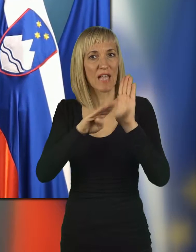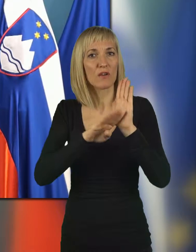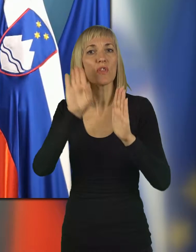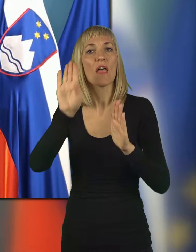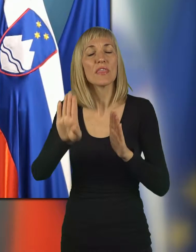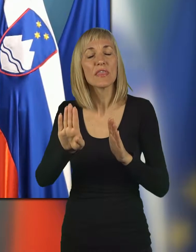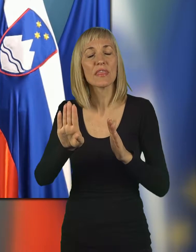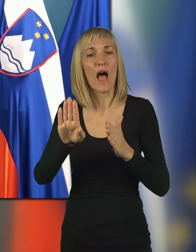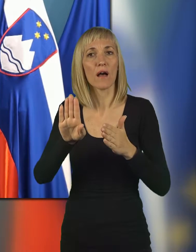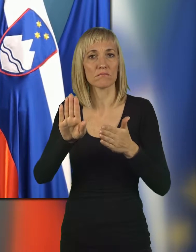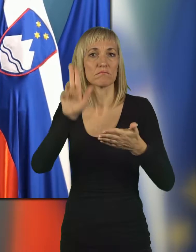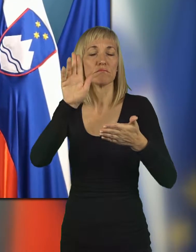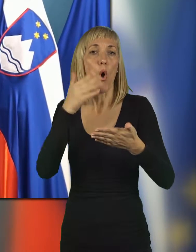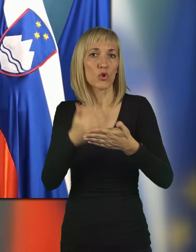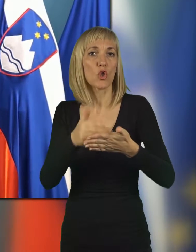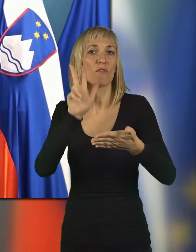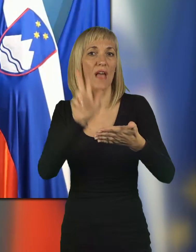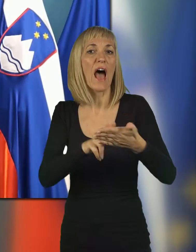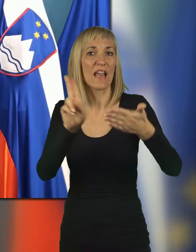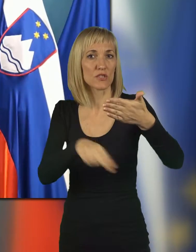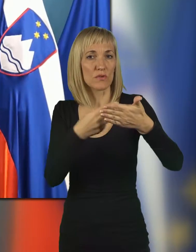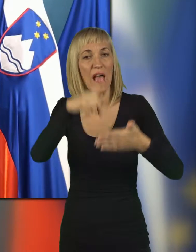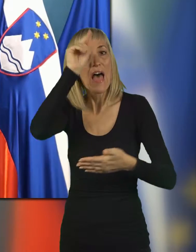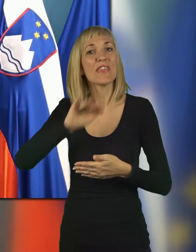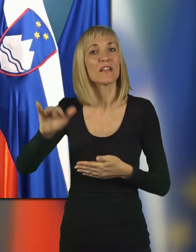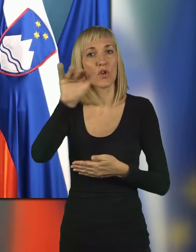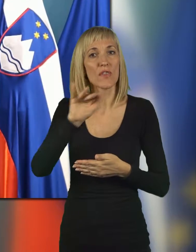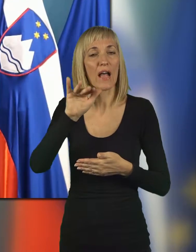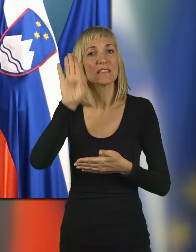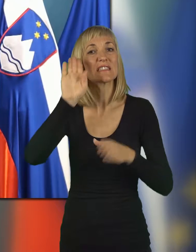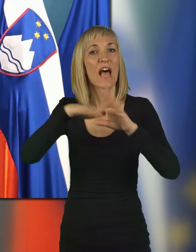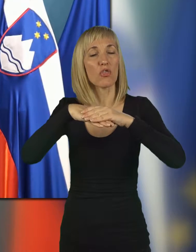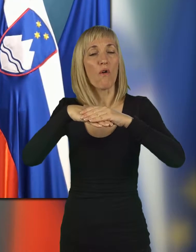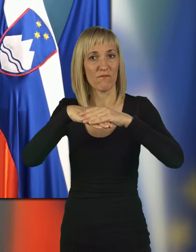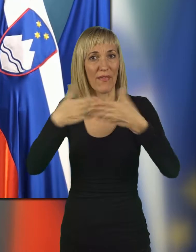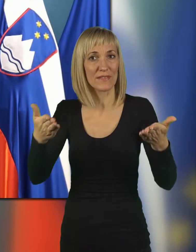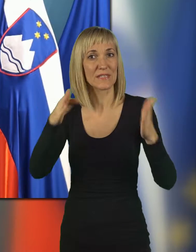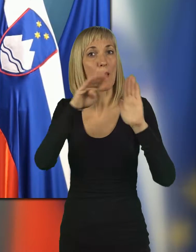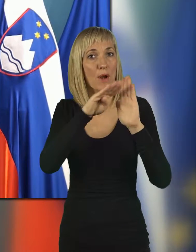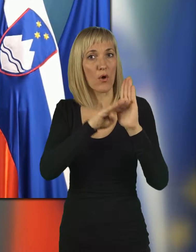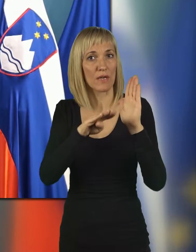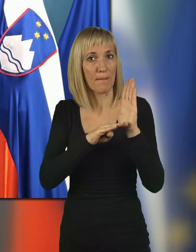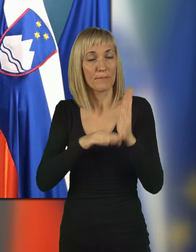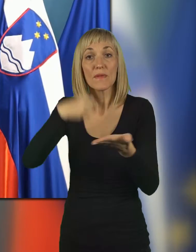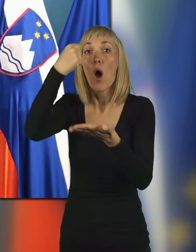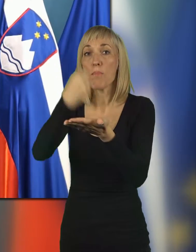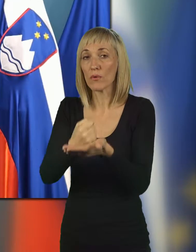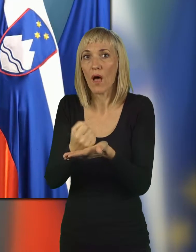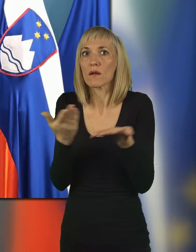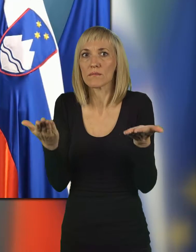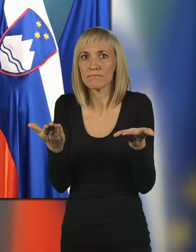podlagi sprejete resolucije o nacionalnem stanovanjskem programu. Poudarki